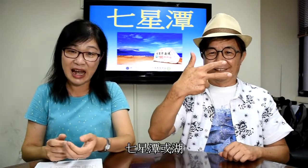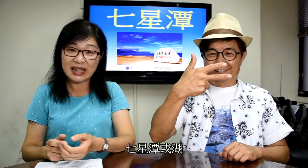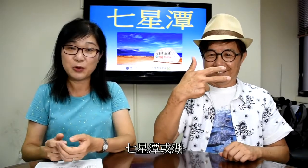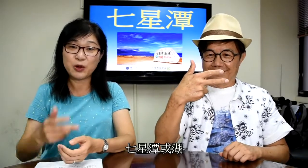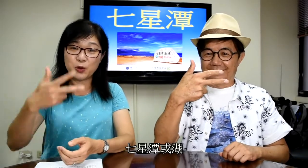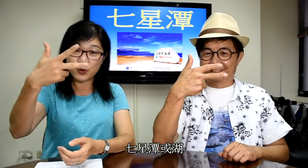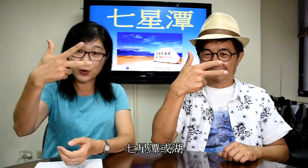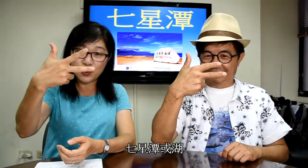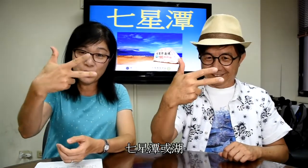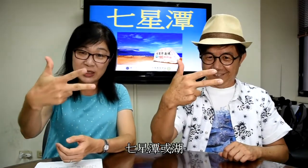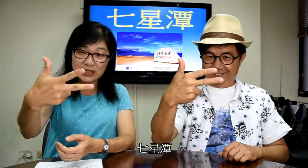潭或湖，七